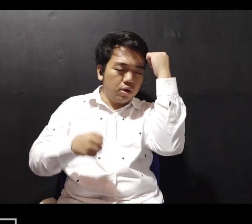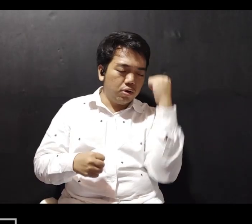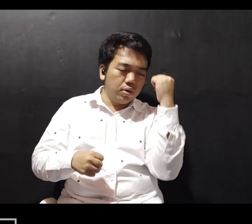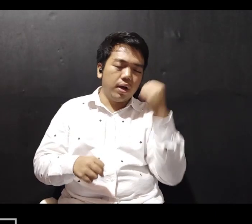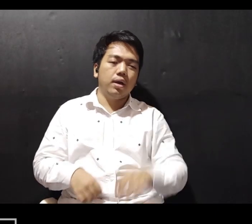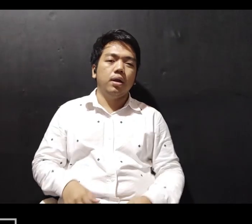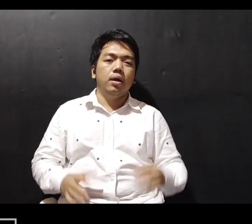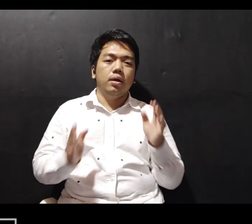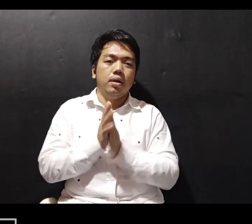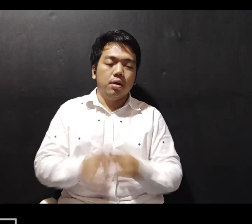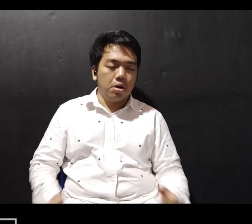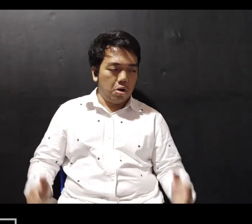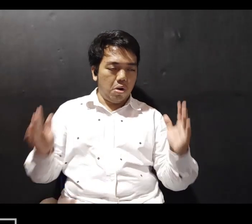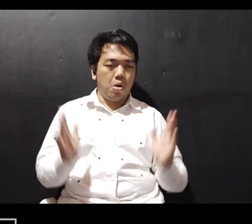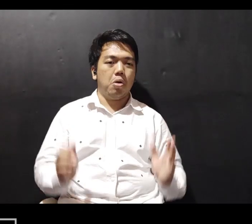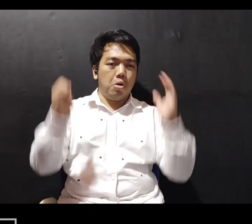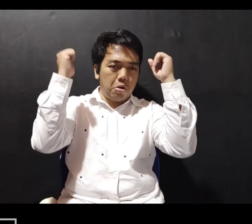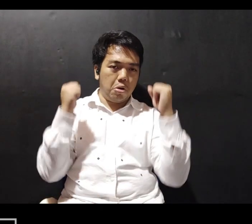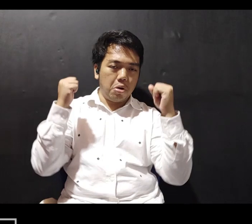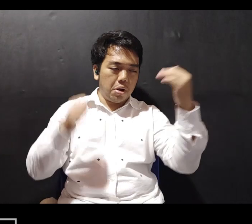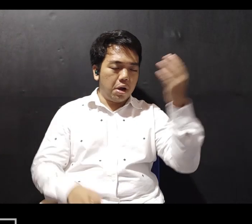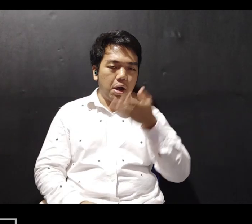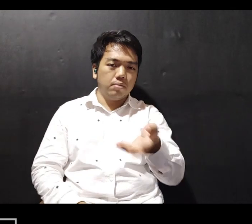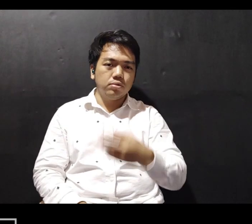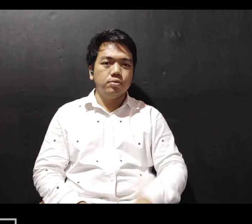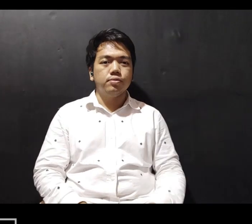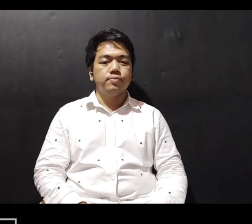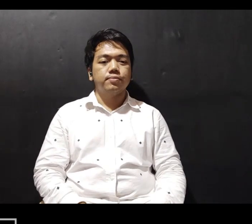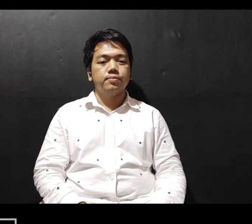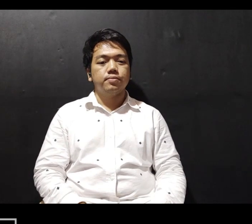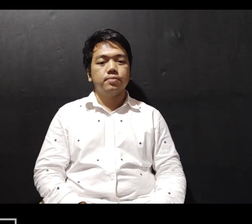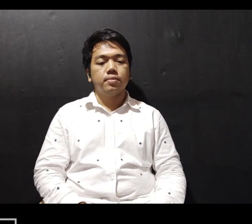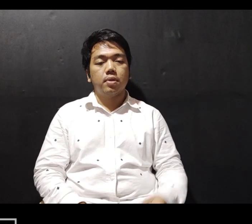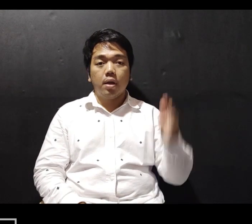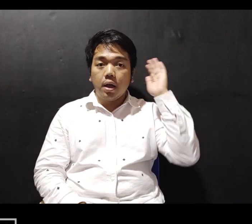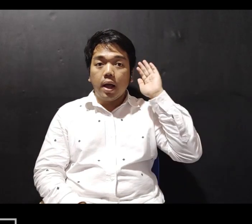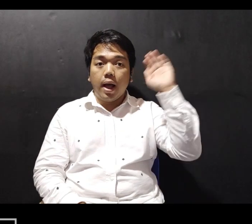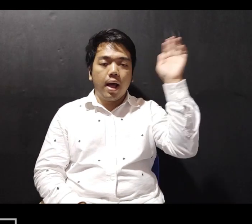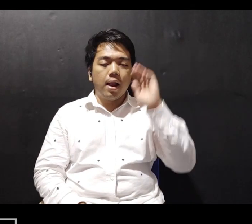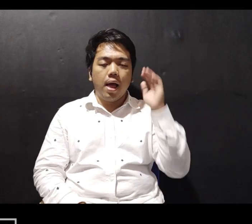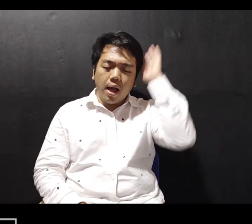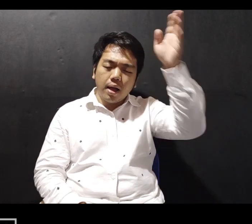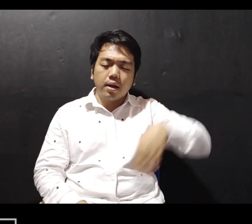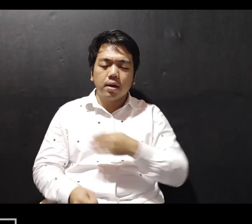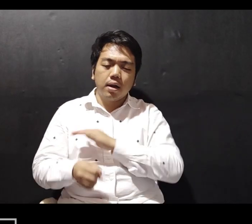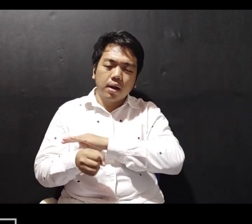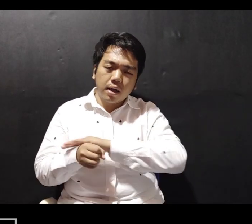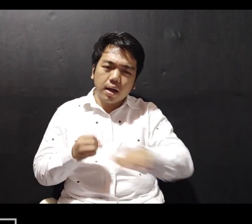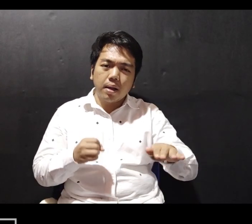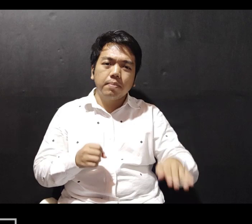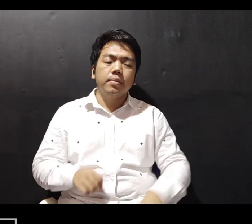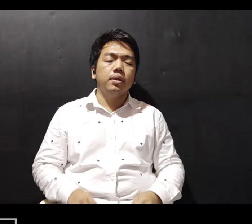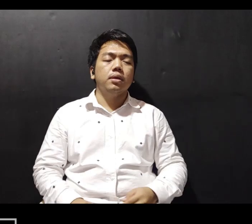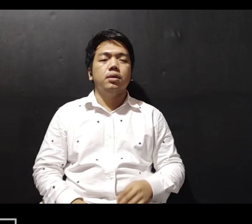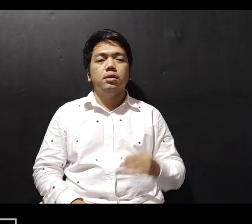kamu sesudah kamu menderita seketika lamanya." Allah akan melengkapi semua hal yang kau serahkan kepada Dia. Allah